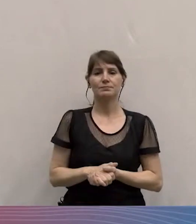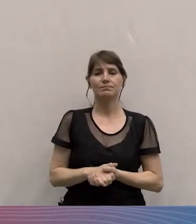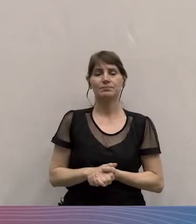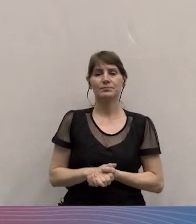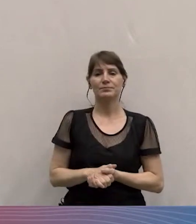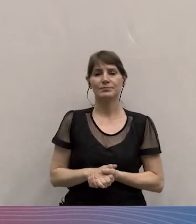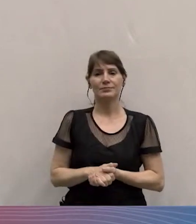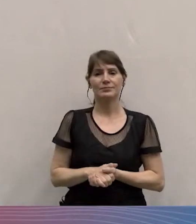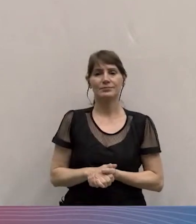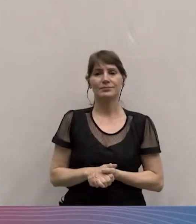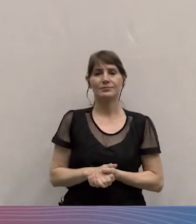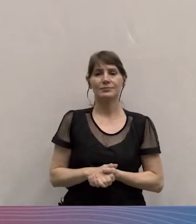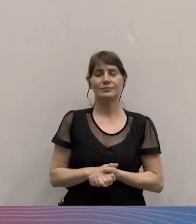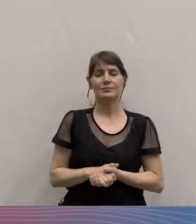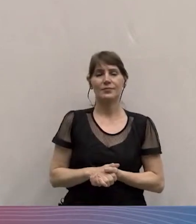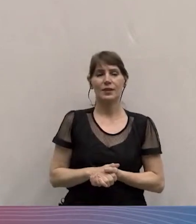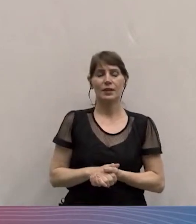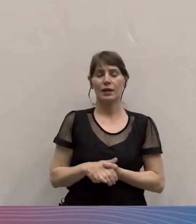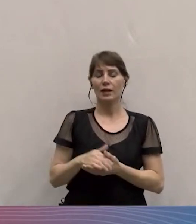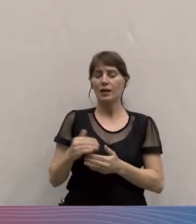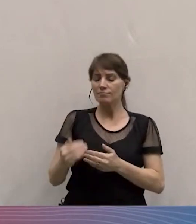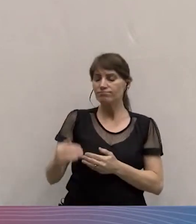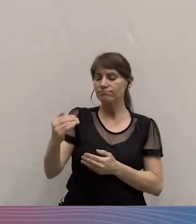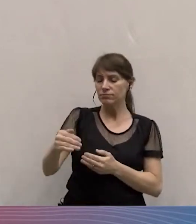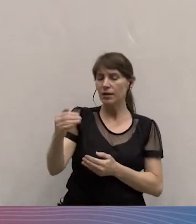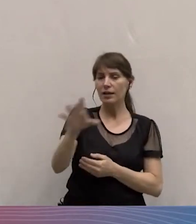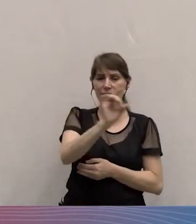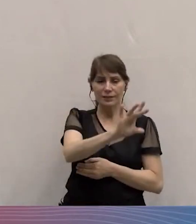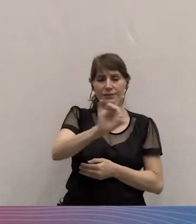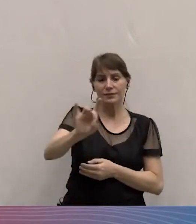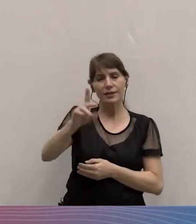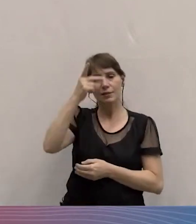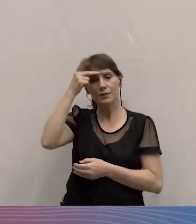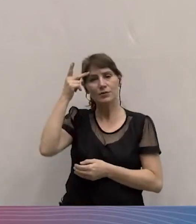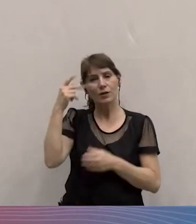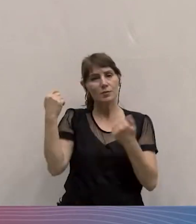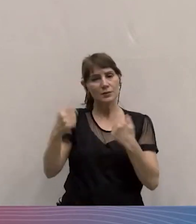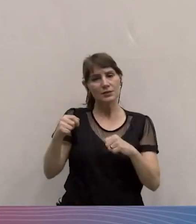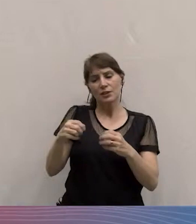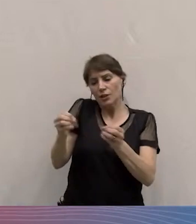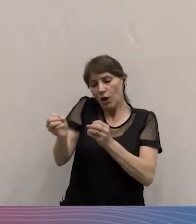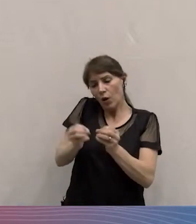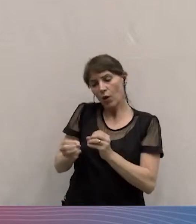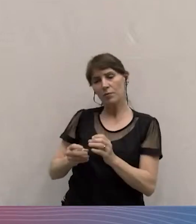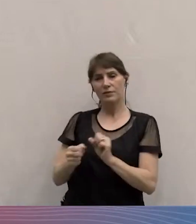Tá certo? Daqui para frente, cada um, vamos ser produtivos.